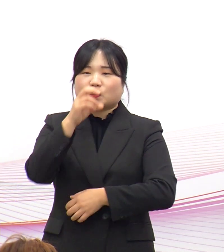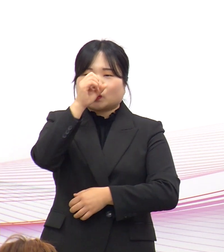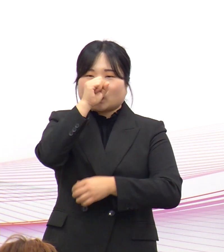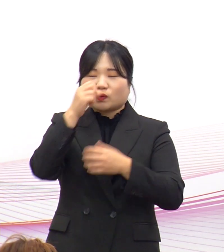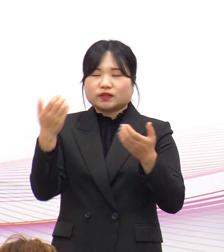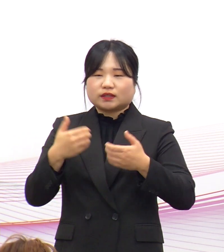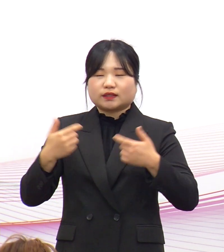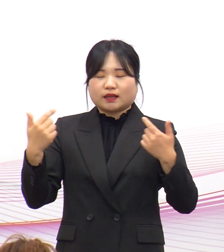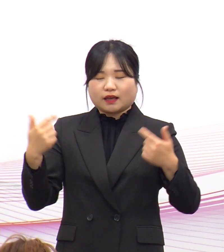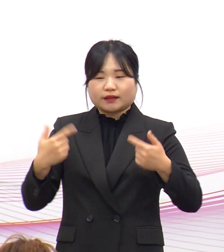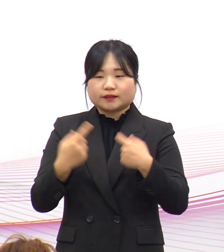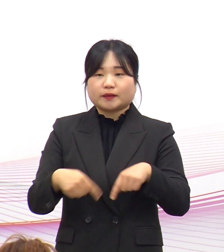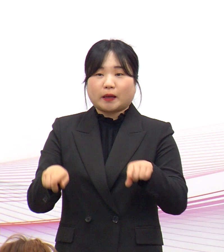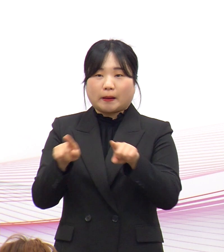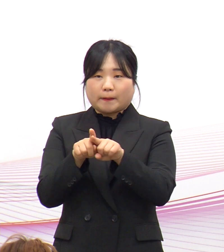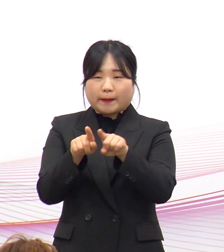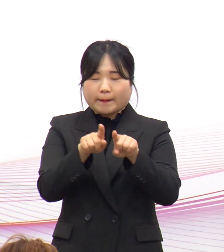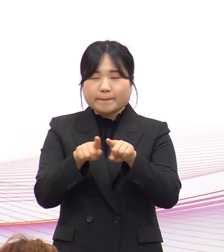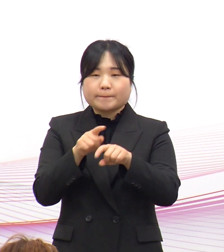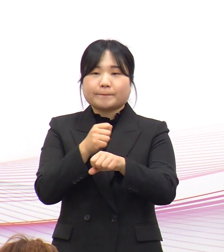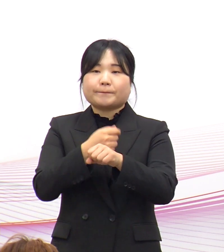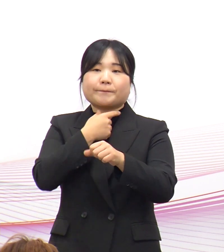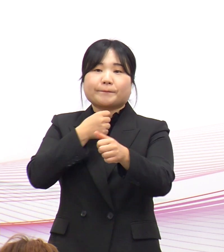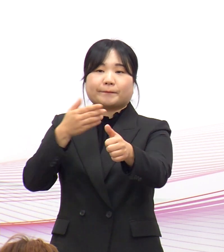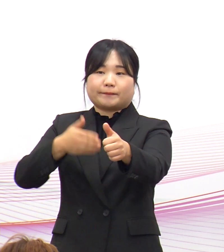늘 함께 하시길 소망합니다.